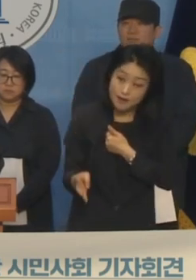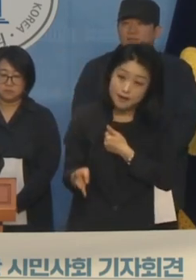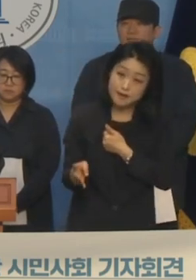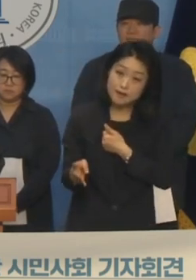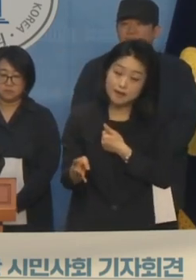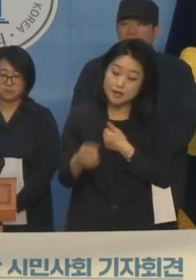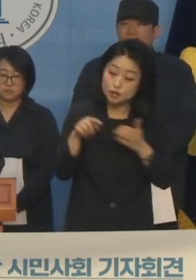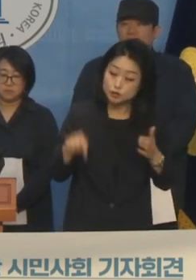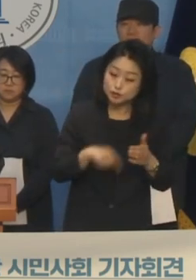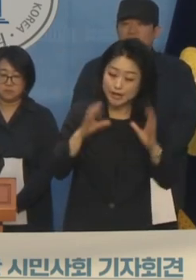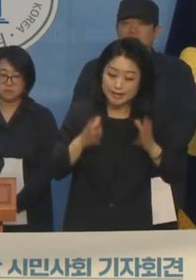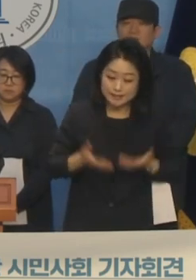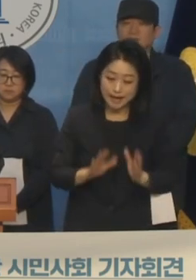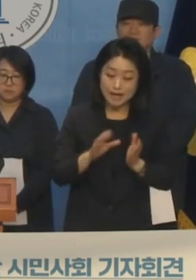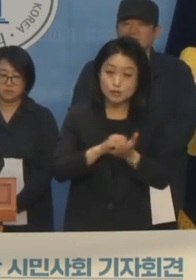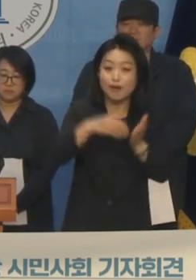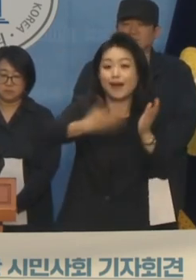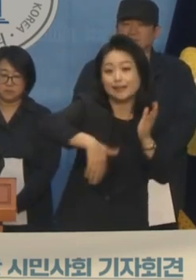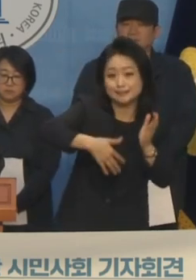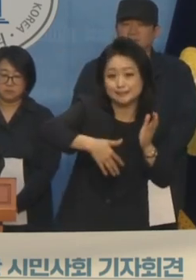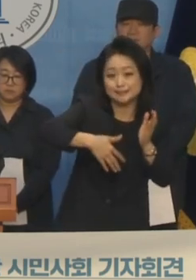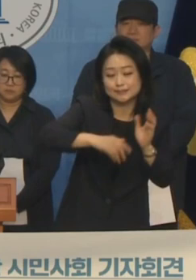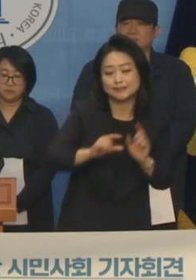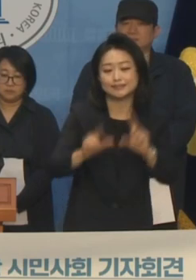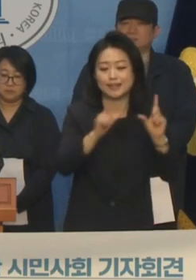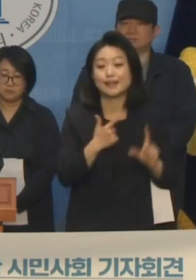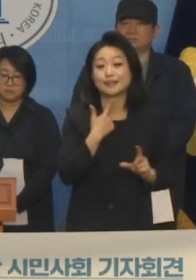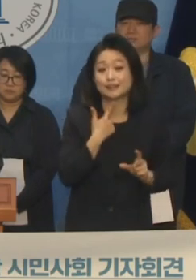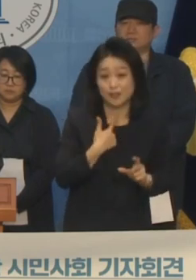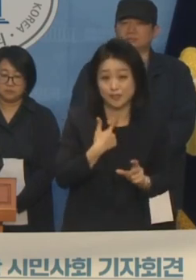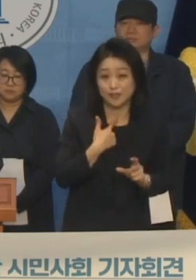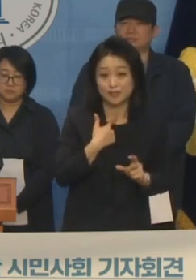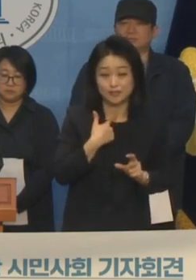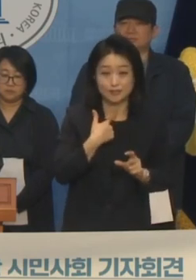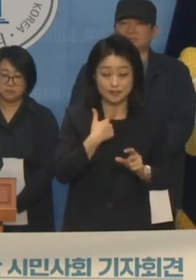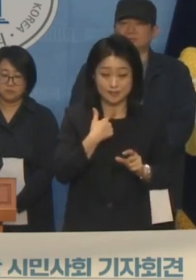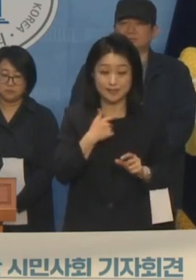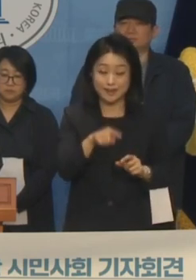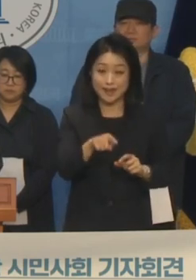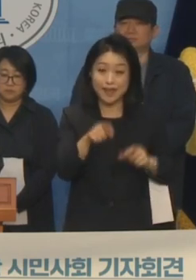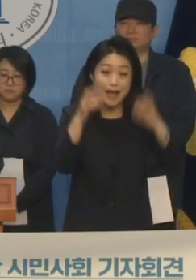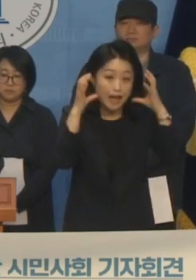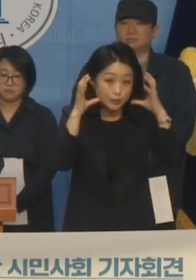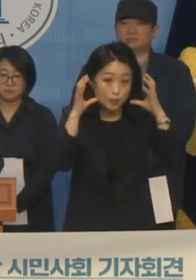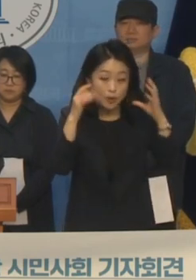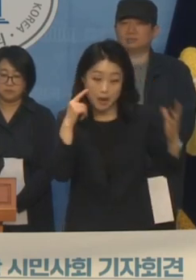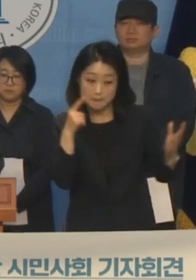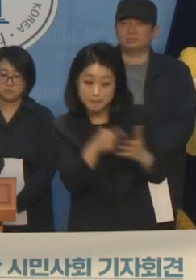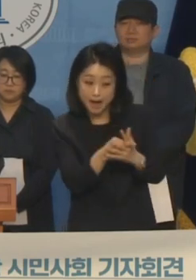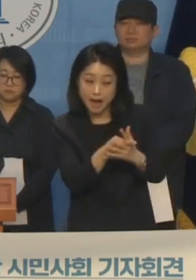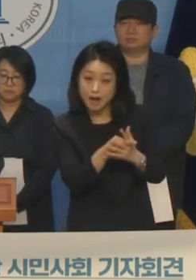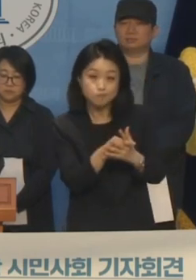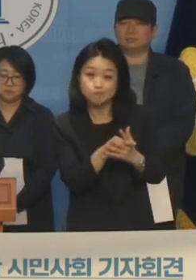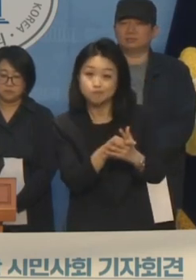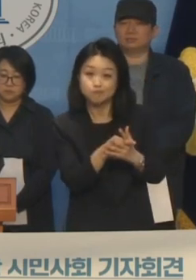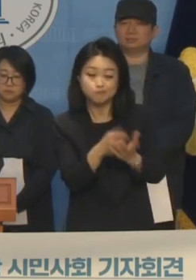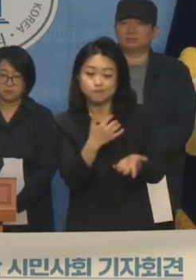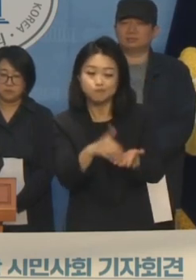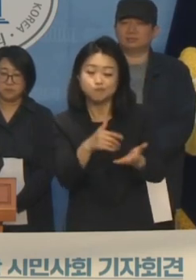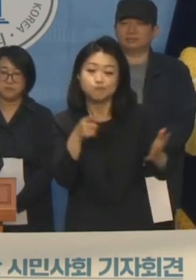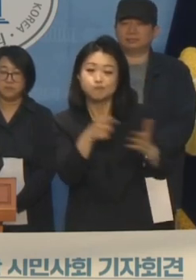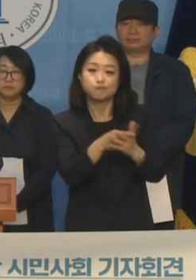사이 출생신고가 되지 않고 살았던 혹은 살아가는 아이들의 실태를 정부는 정확하게 파악조차